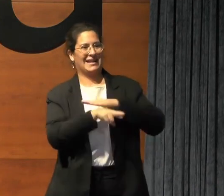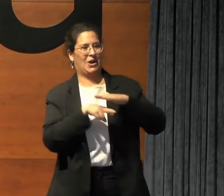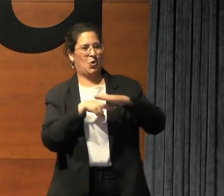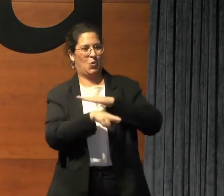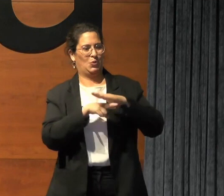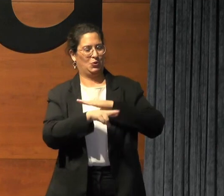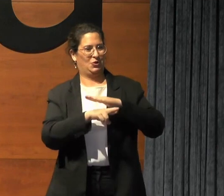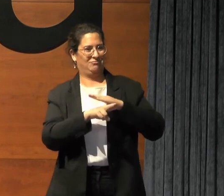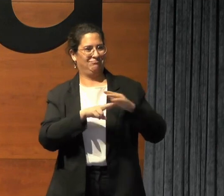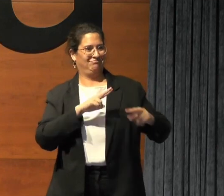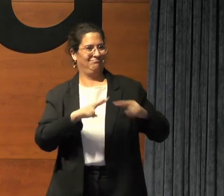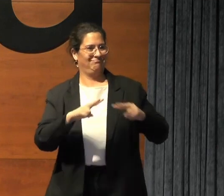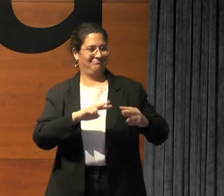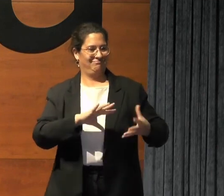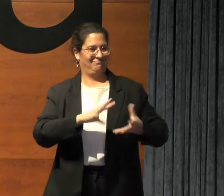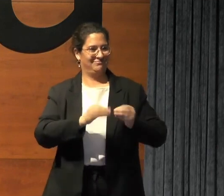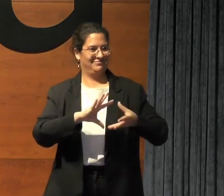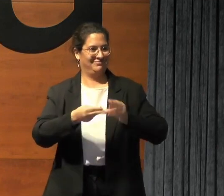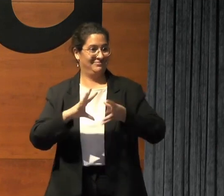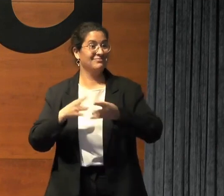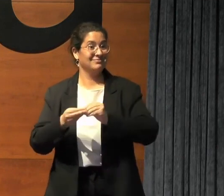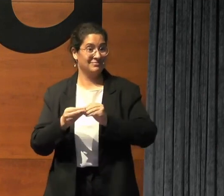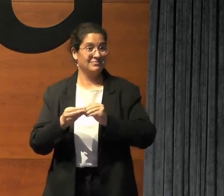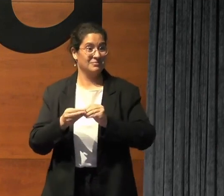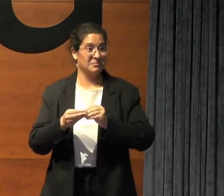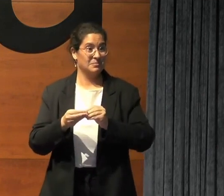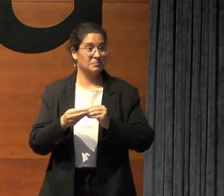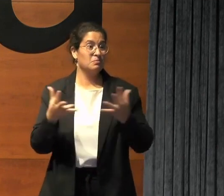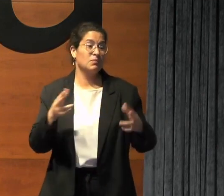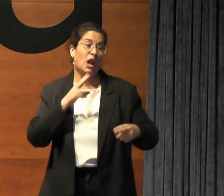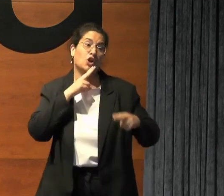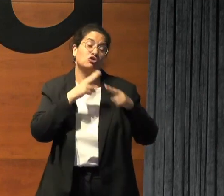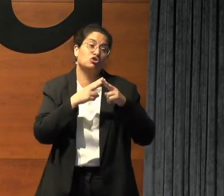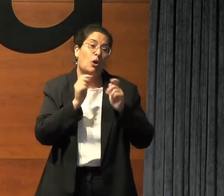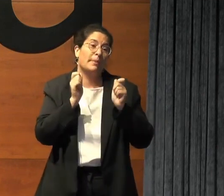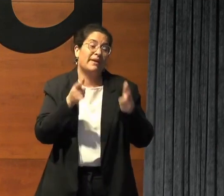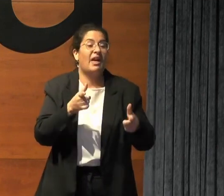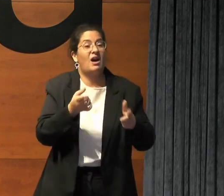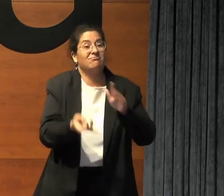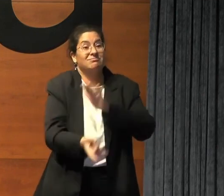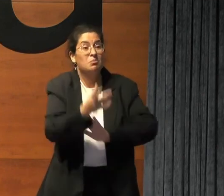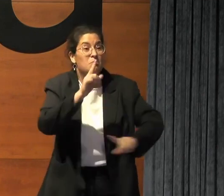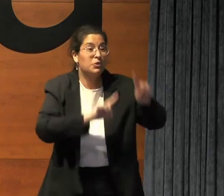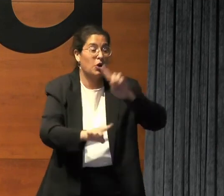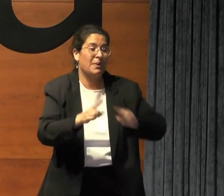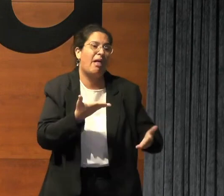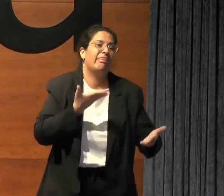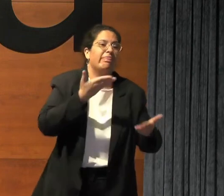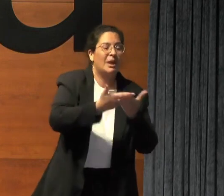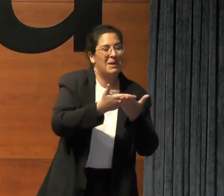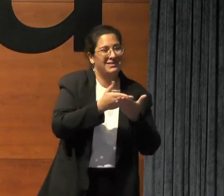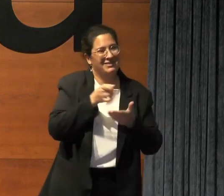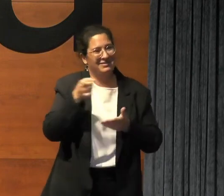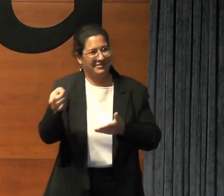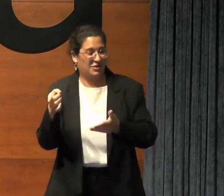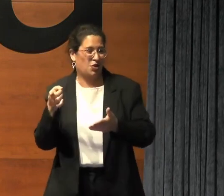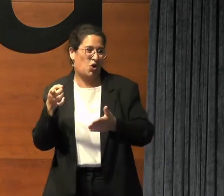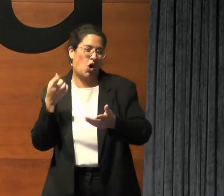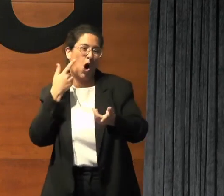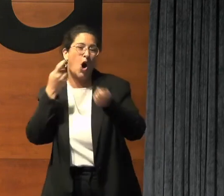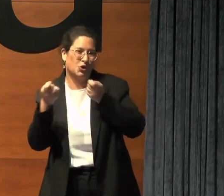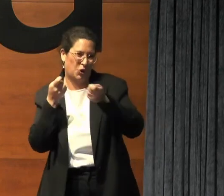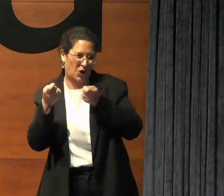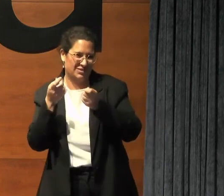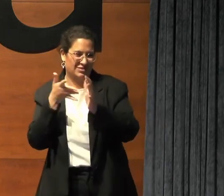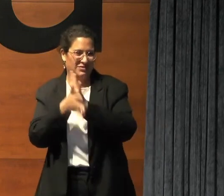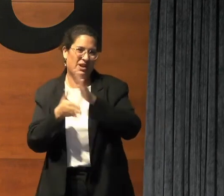contexto donde se produce esas dificultades, el intérprete tiene que aplicar una serie de medidas de control para poder